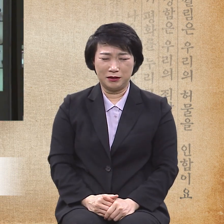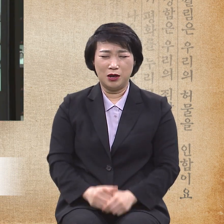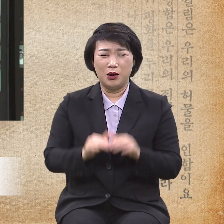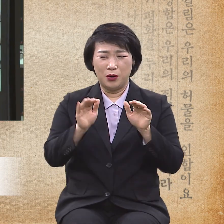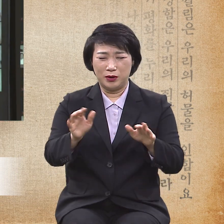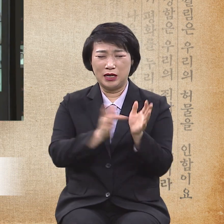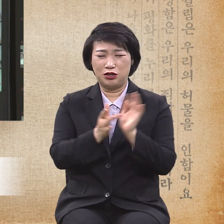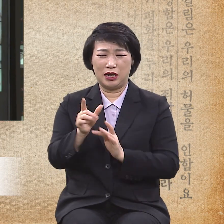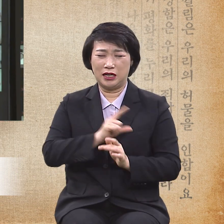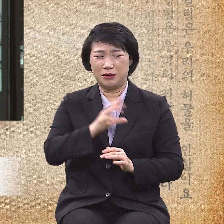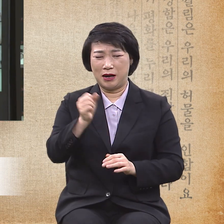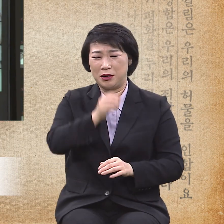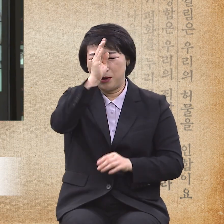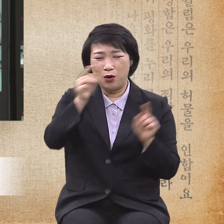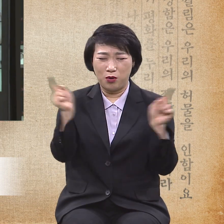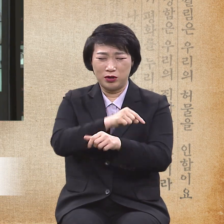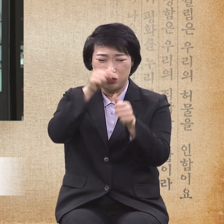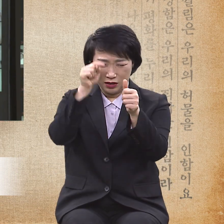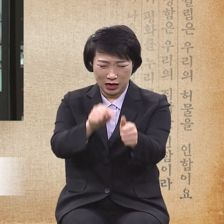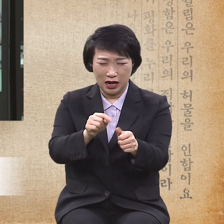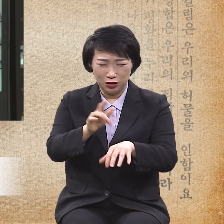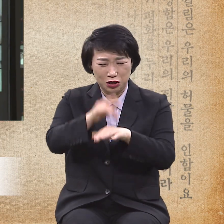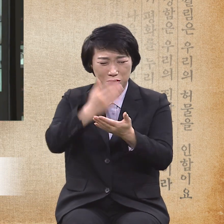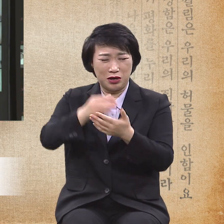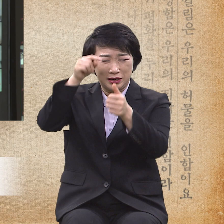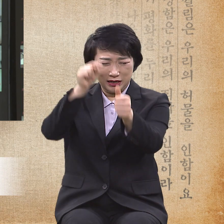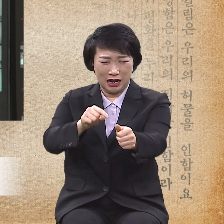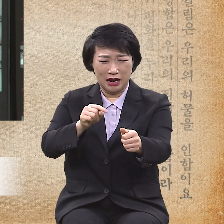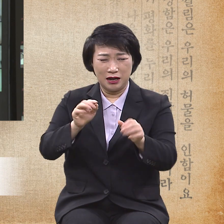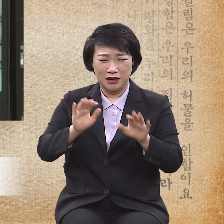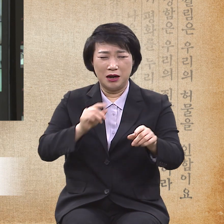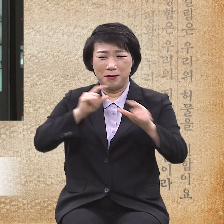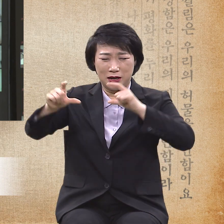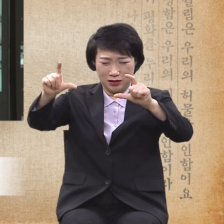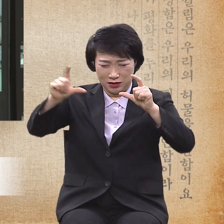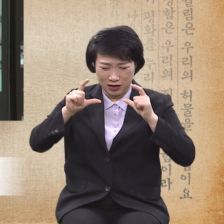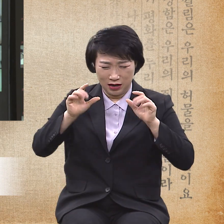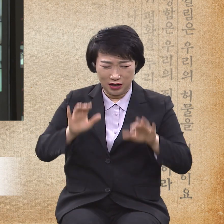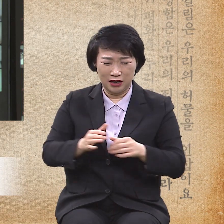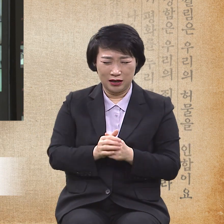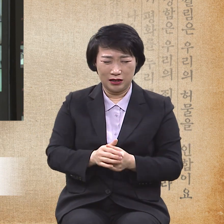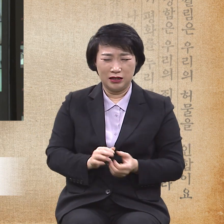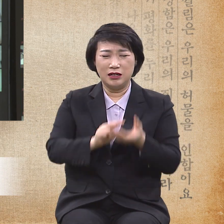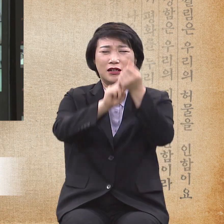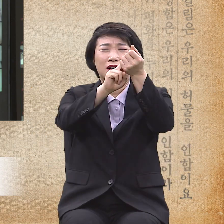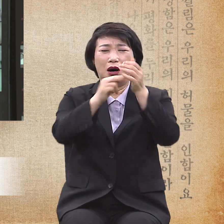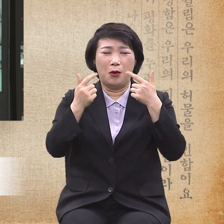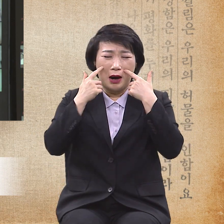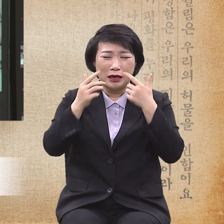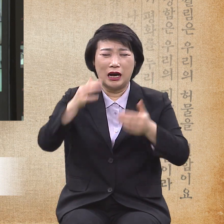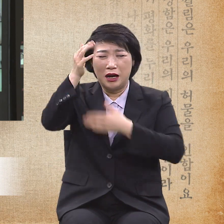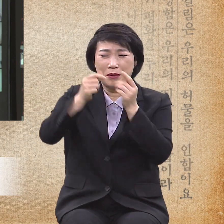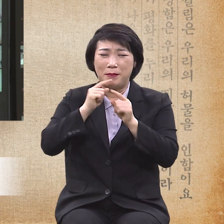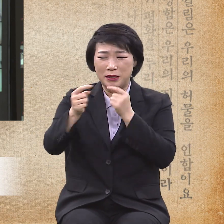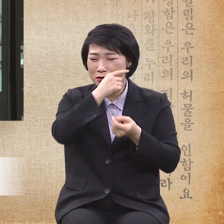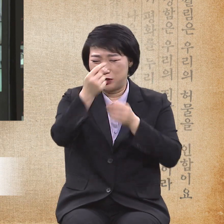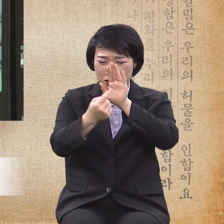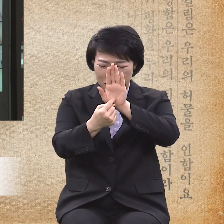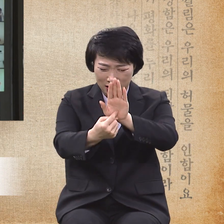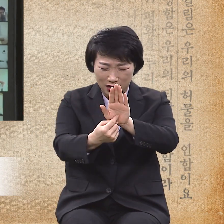내 이름으로 병 고쳐라, 귀신 쫓아내라. 따르는 표적으로 확실히